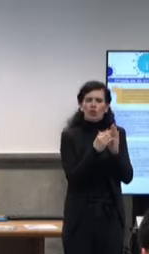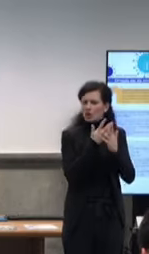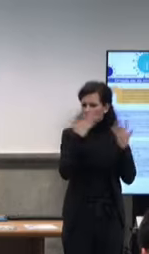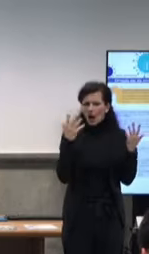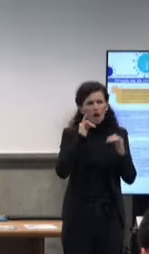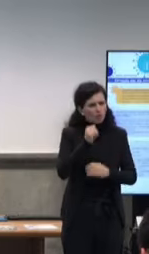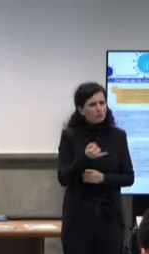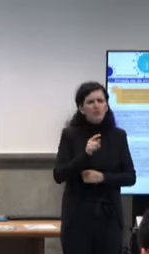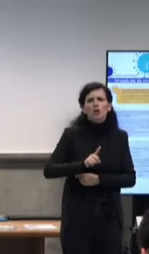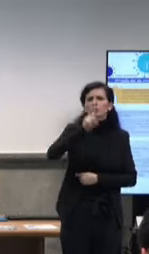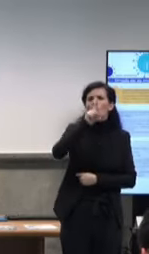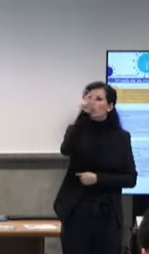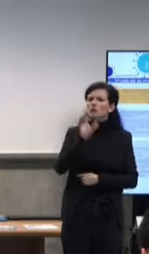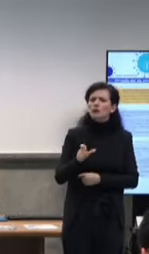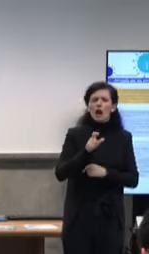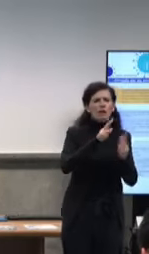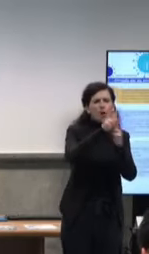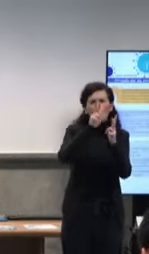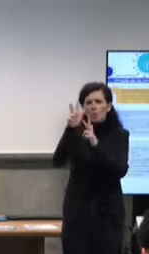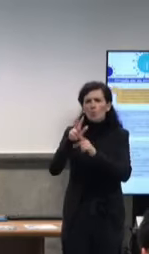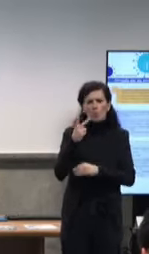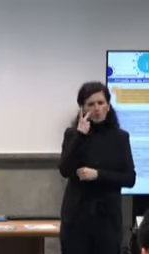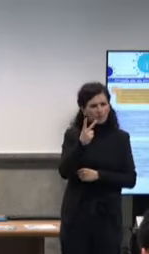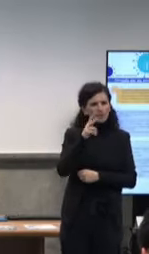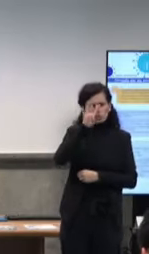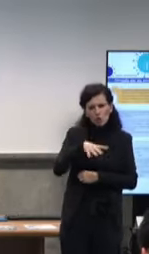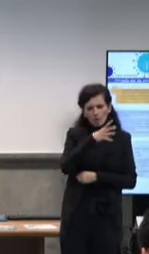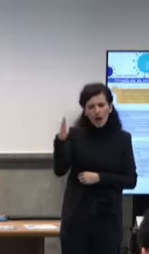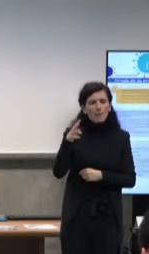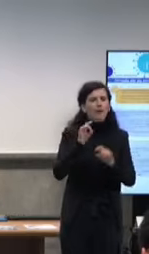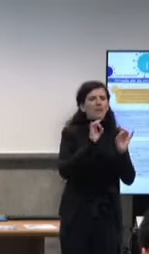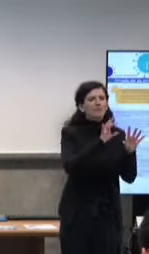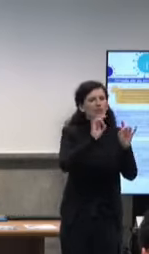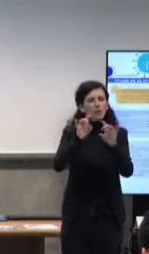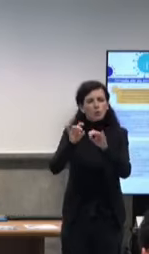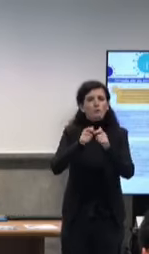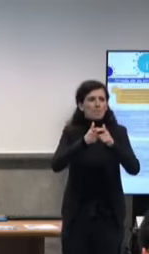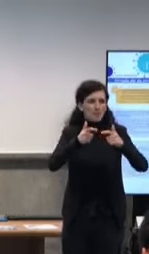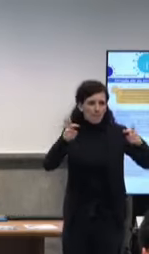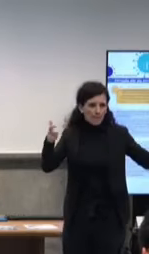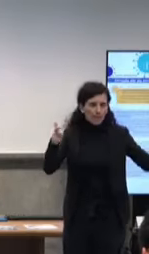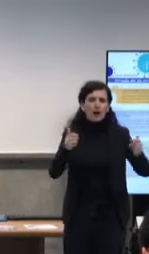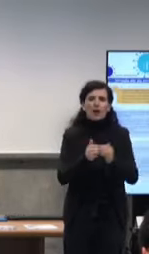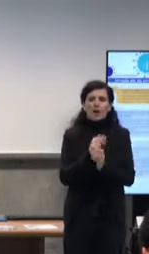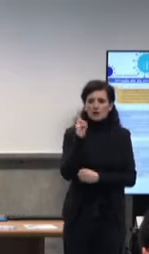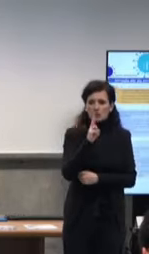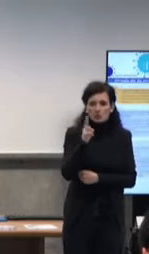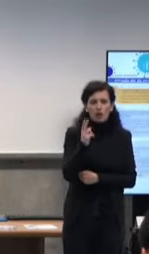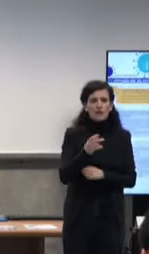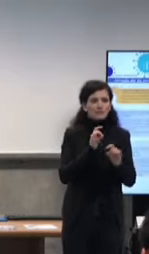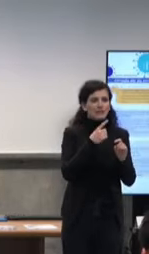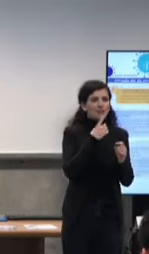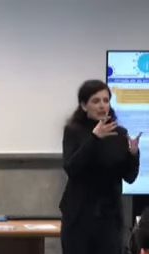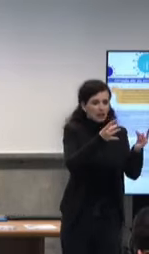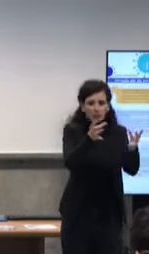e in alcune zone del nord è evidente lo abbiamo visto nelle mappe la circolazione del virus e vate e d'altra parte il numero degli infetti numero dei decessi non è un